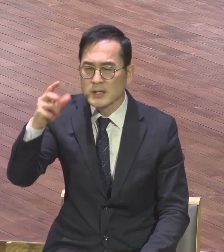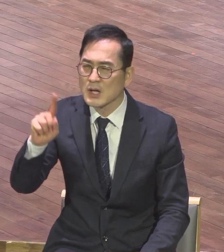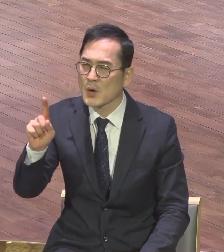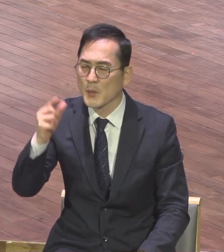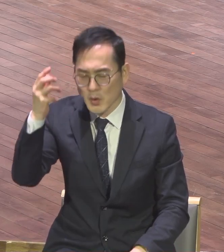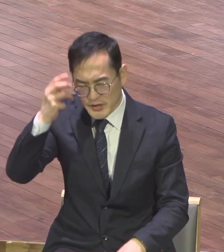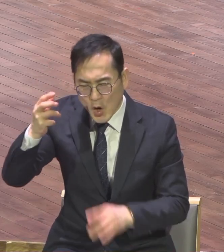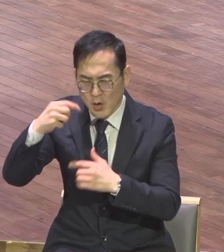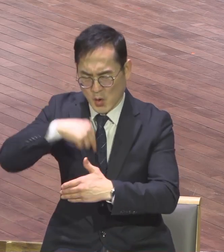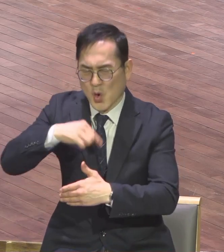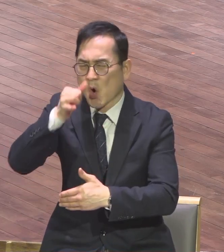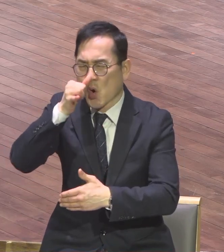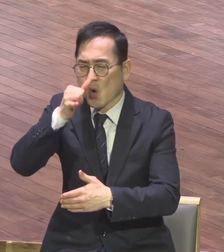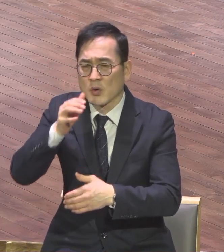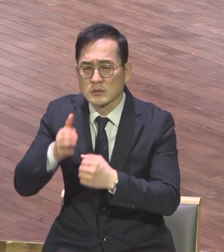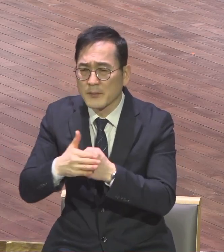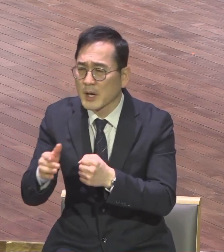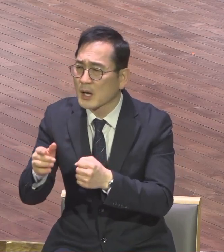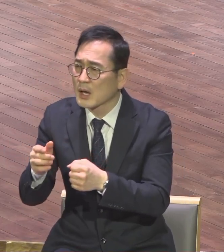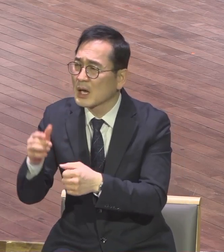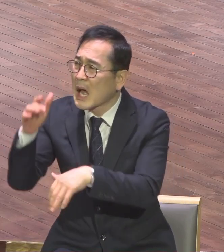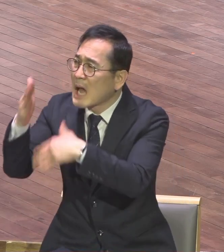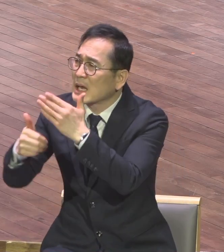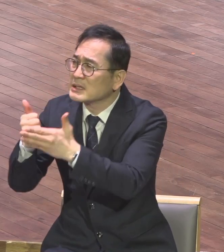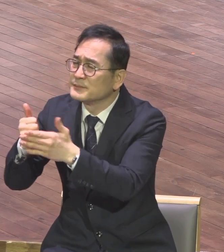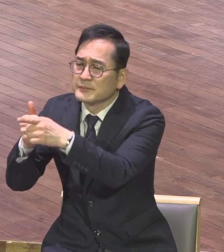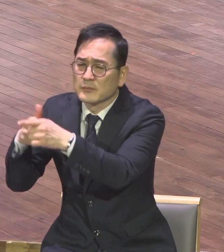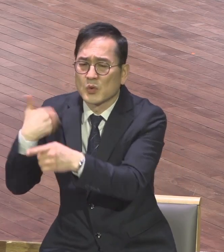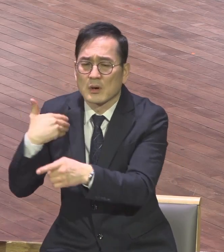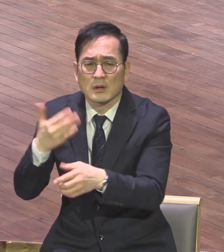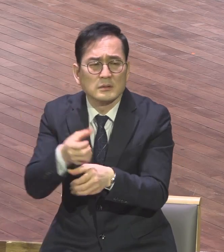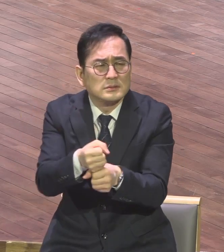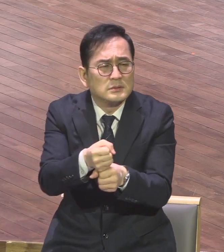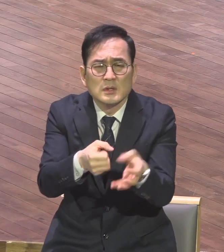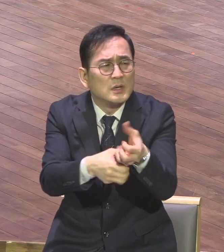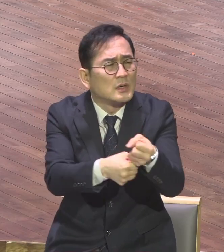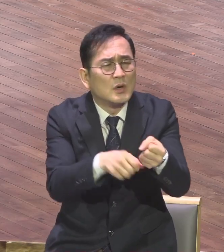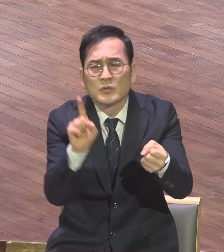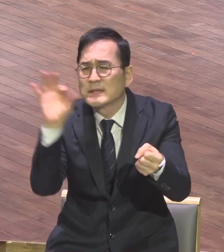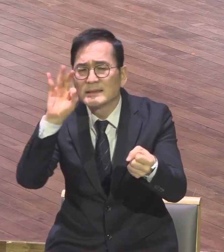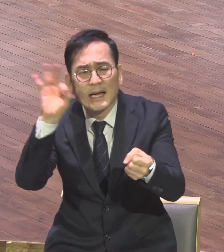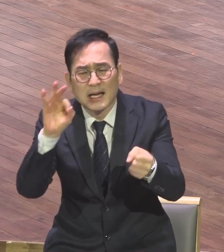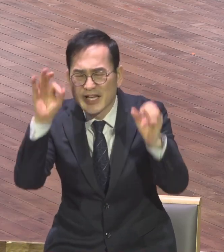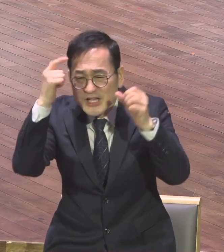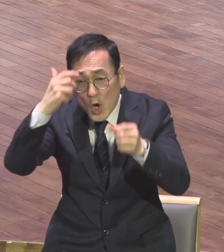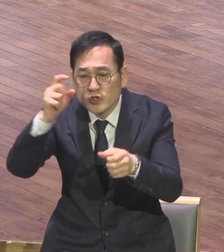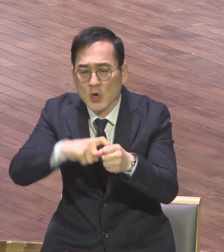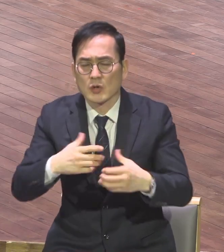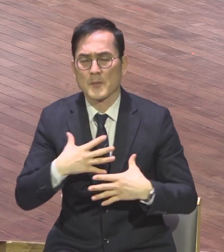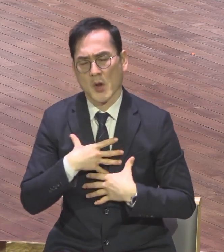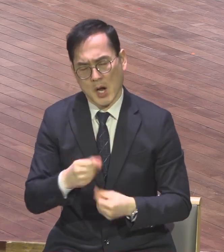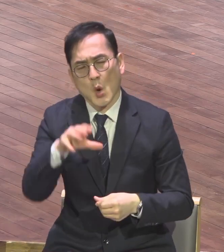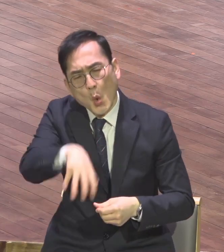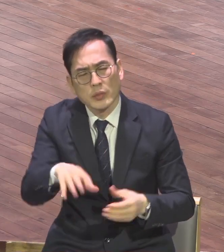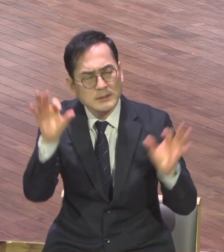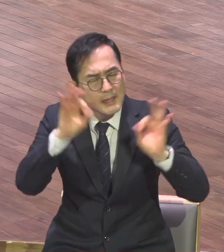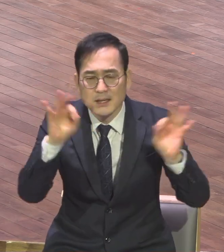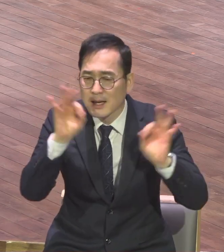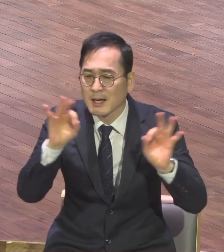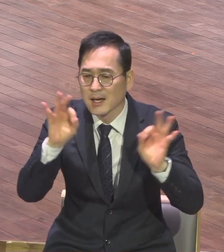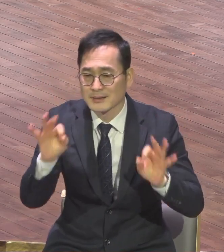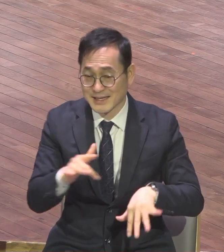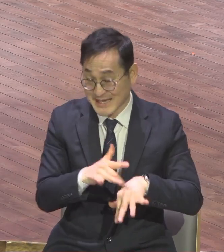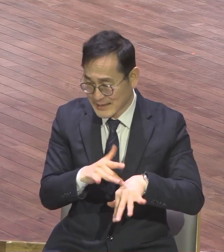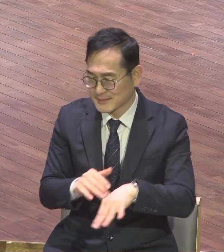의지하고 대체하려고 하죠. 사단은 그것 또한 알고 있습니다. 그래서 하나님 아닌 다른 것을 의지하도록, 다른